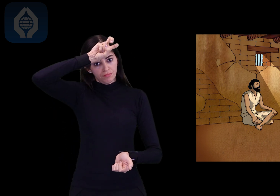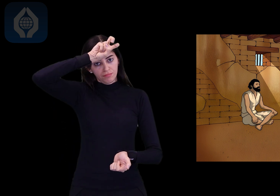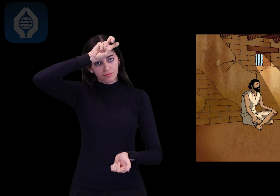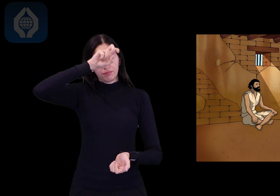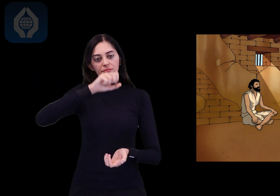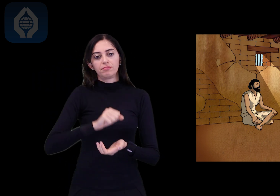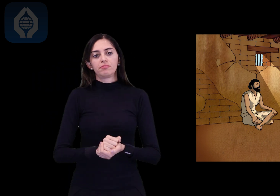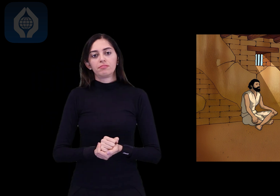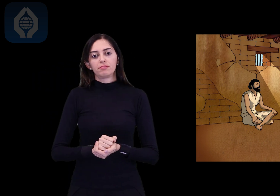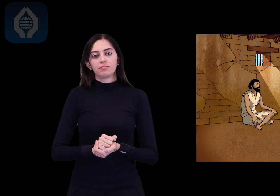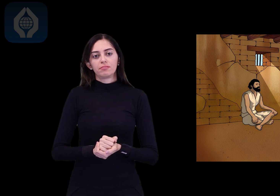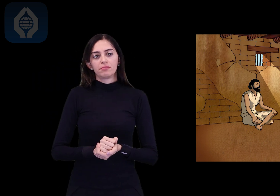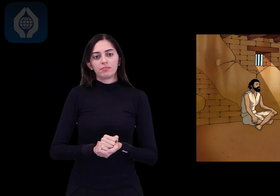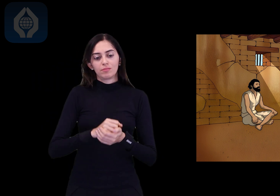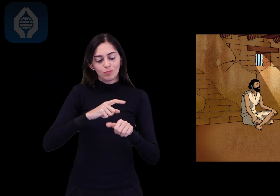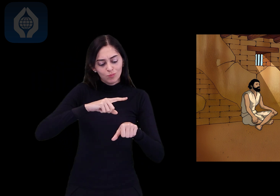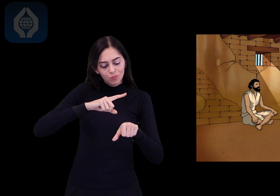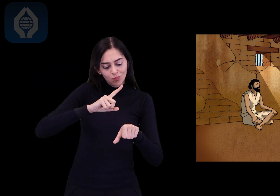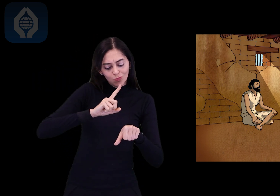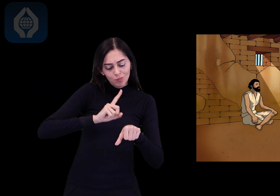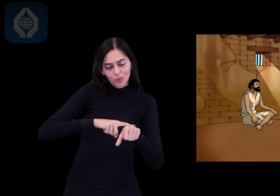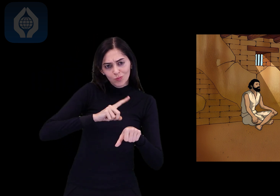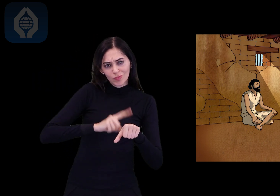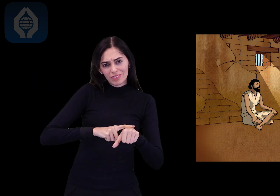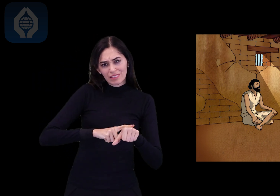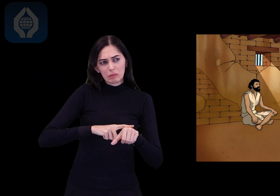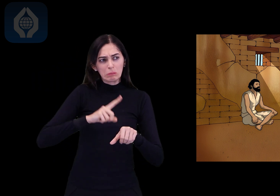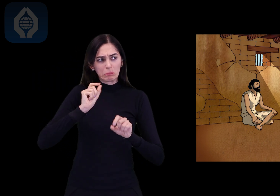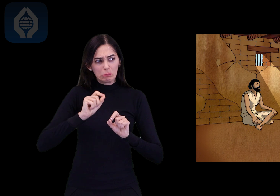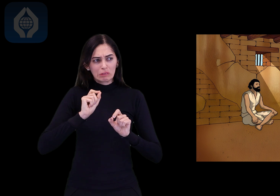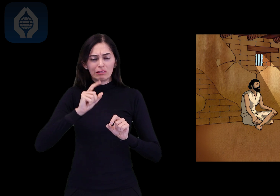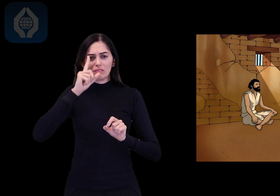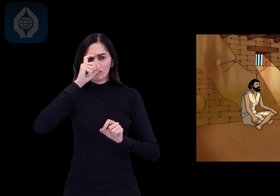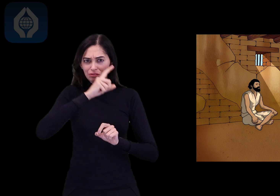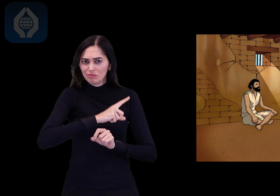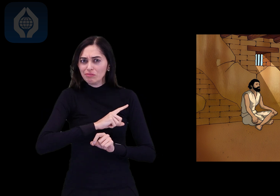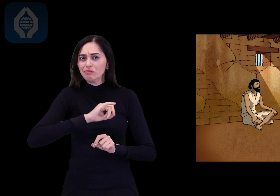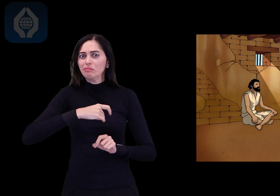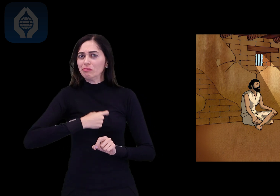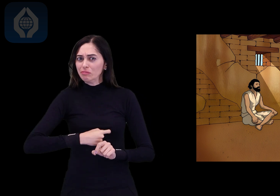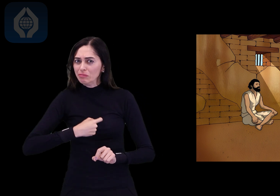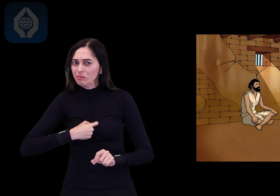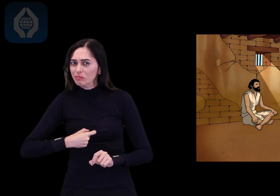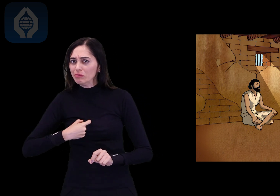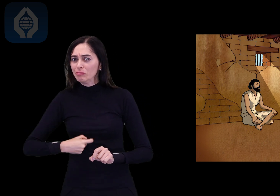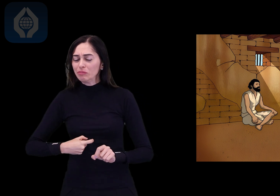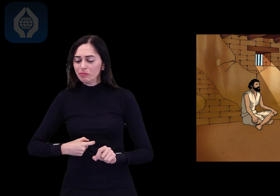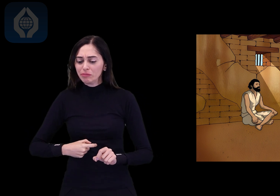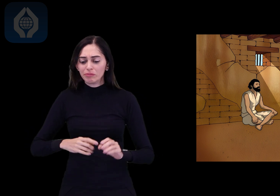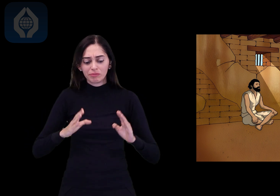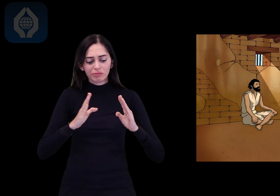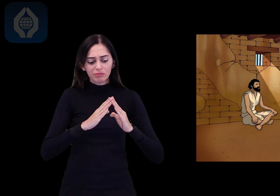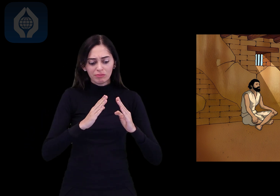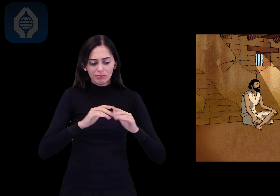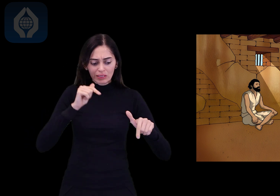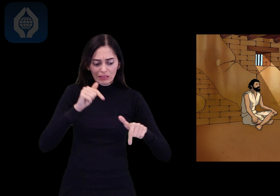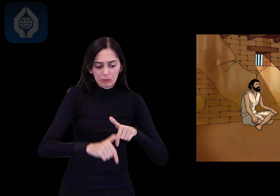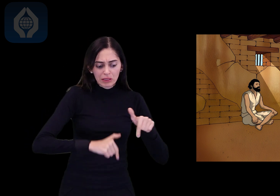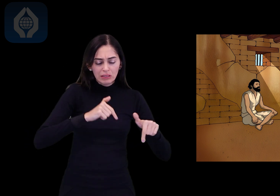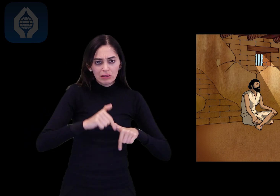escravo. Por um curto período de tempo, tudo foi bem com José na casa onde ele trabalhava, mas